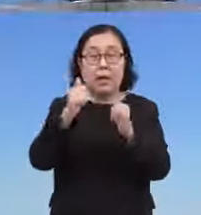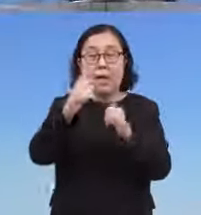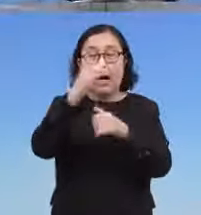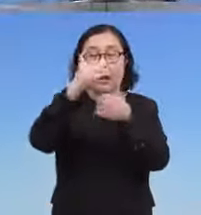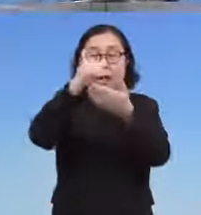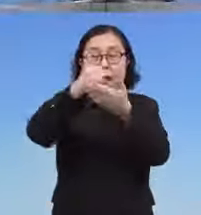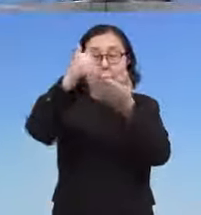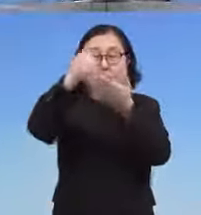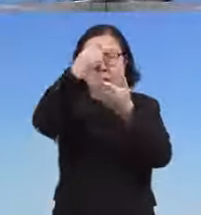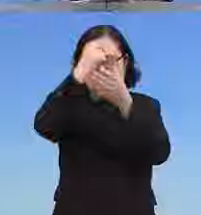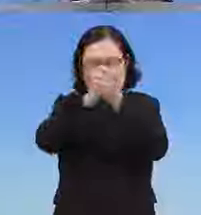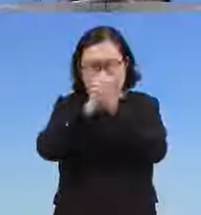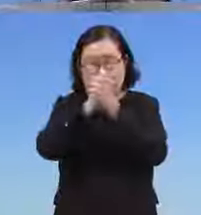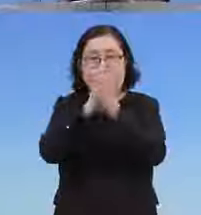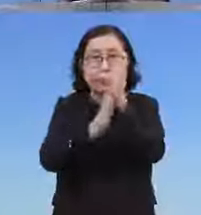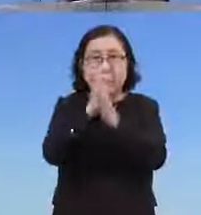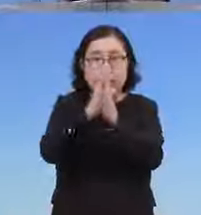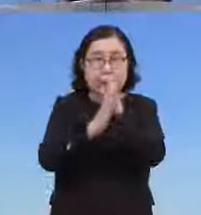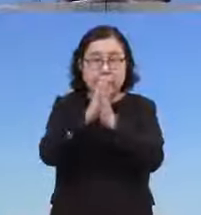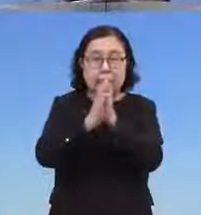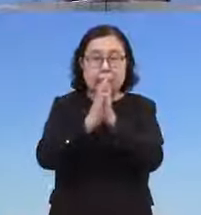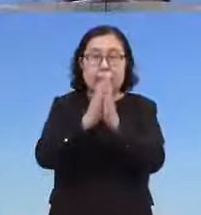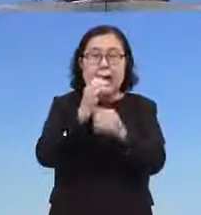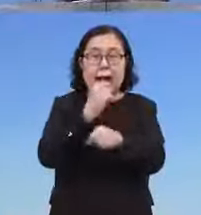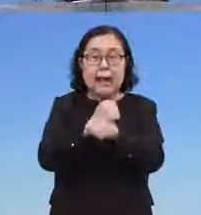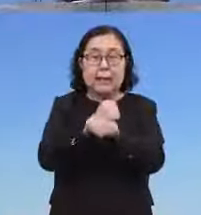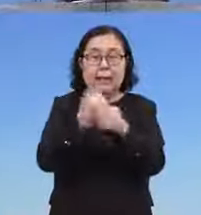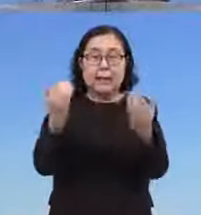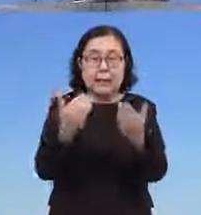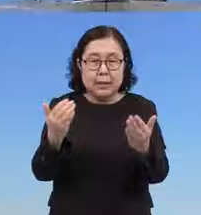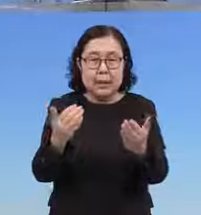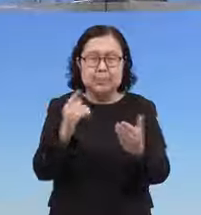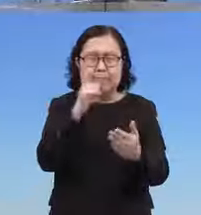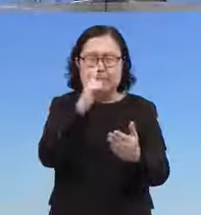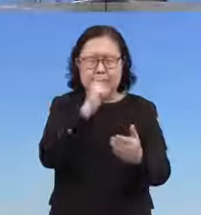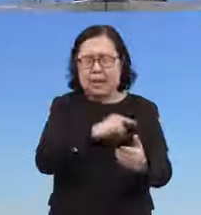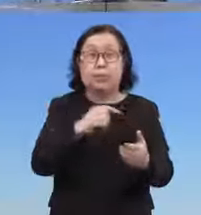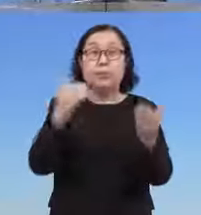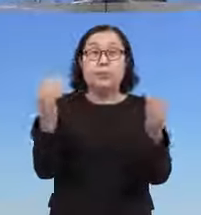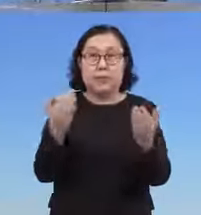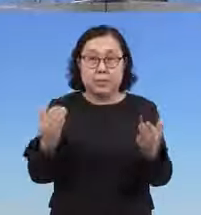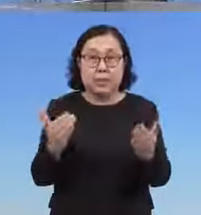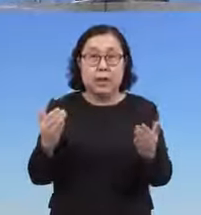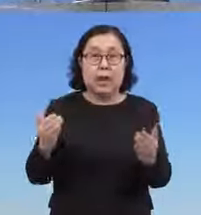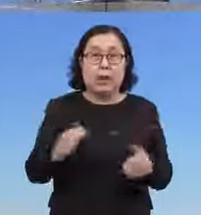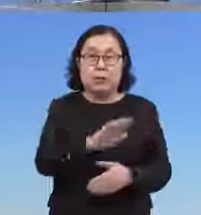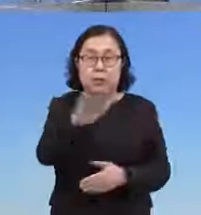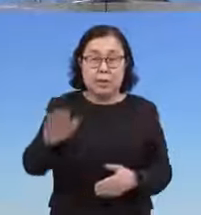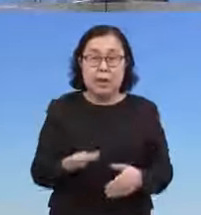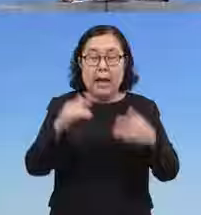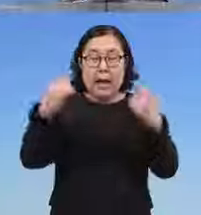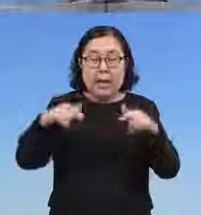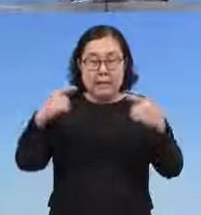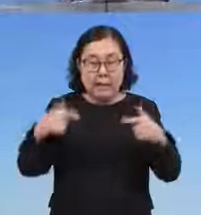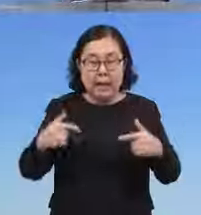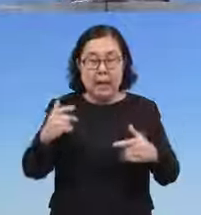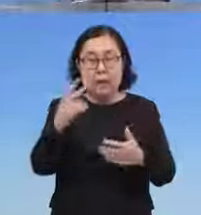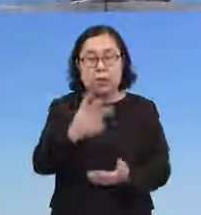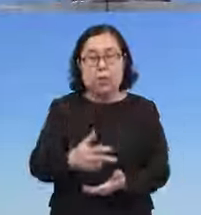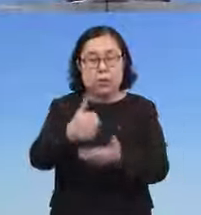짓이에요. 늘 주님의 주도성을 인정해 드린다면 그분이 뭘 원하시는지를 늘,